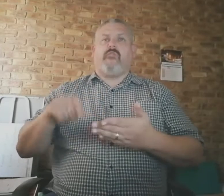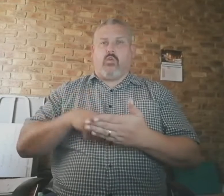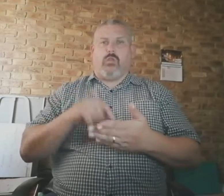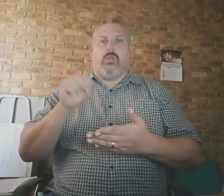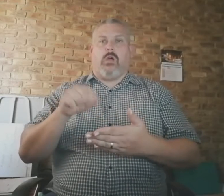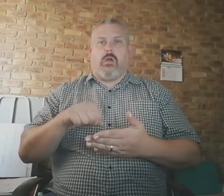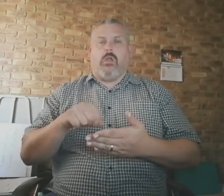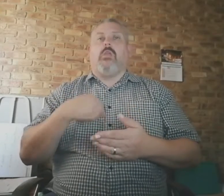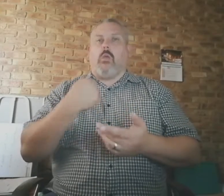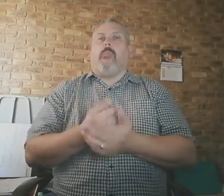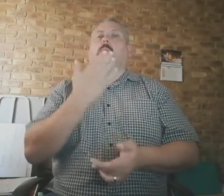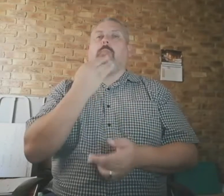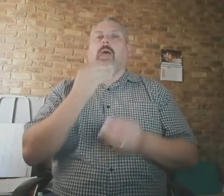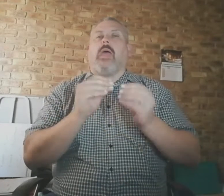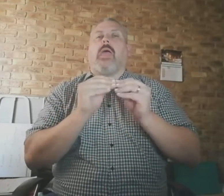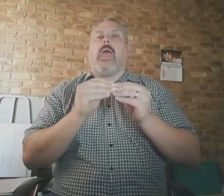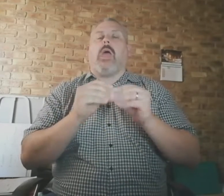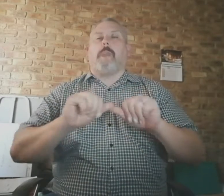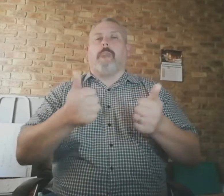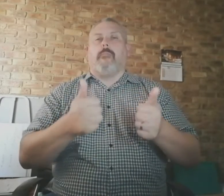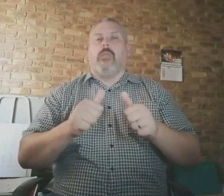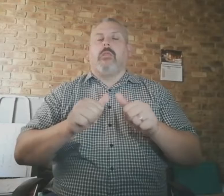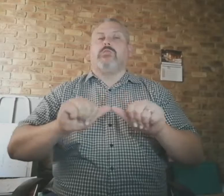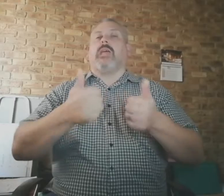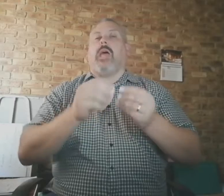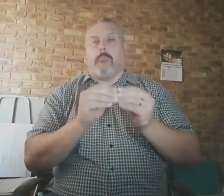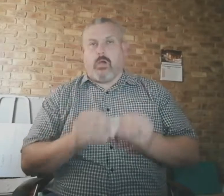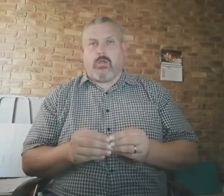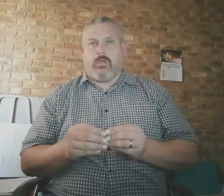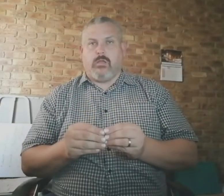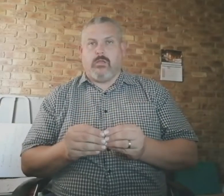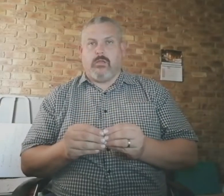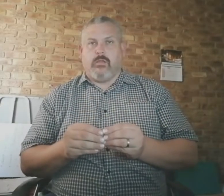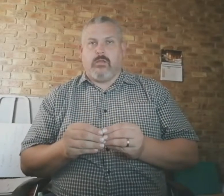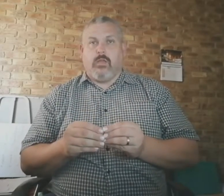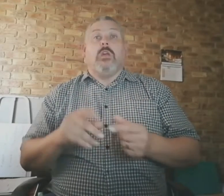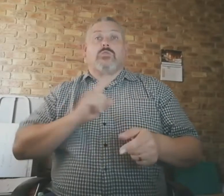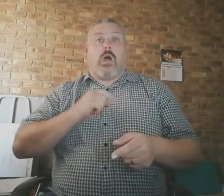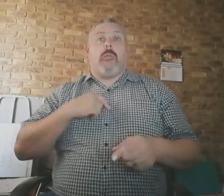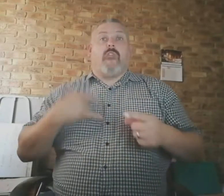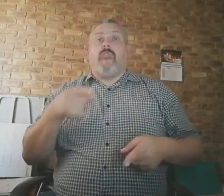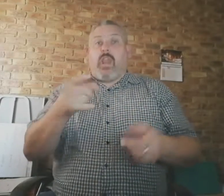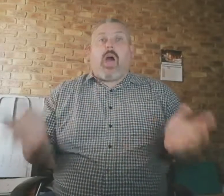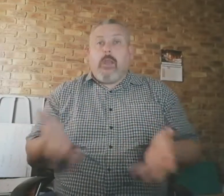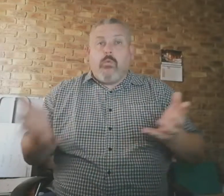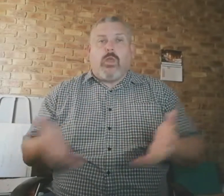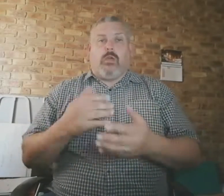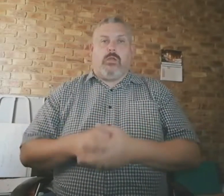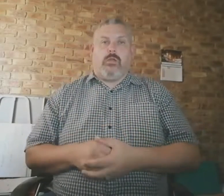pout, moet probeer, is erg maak. Daan heb ik al veel aanmoedig,